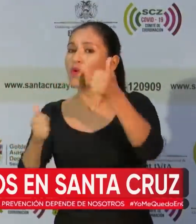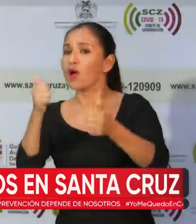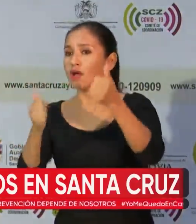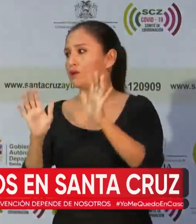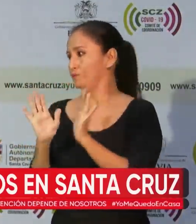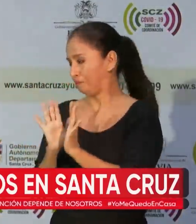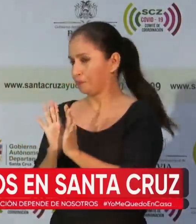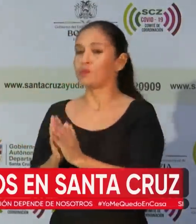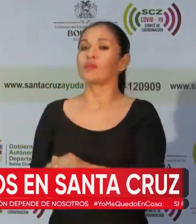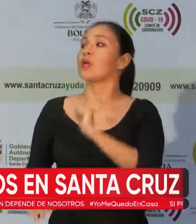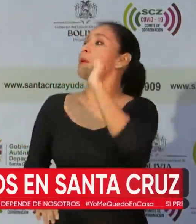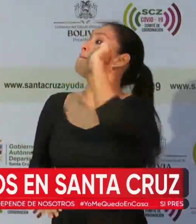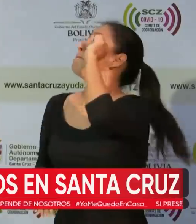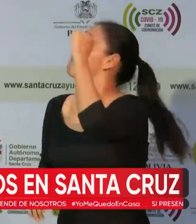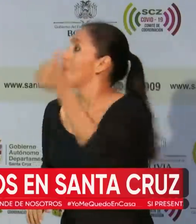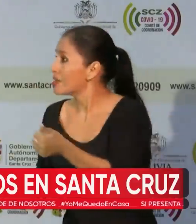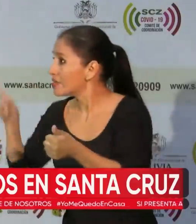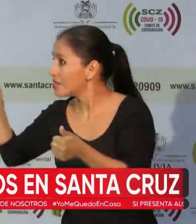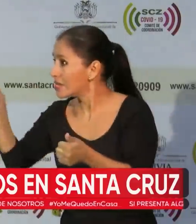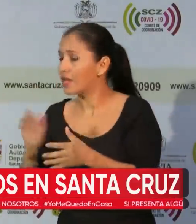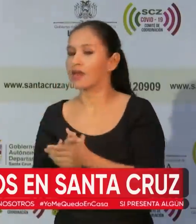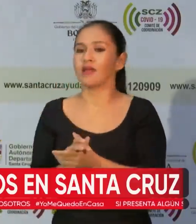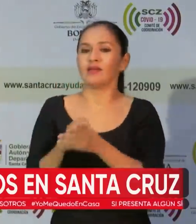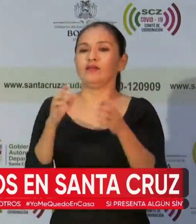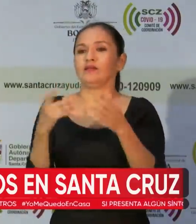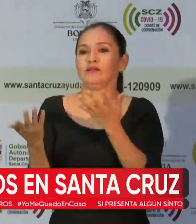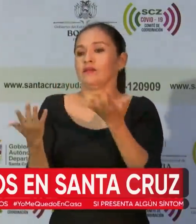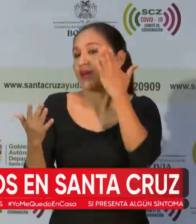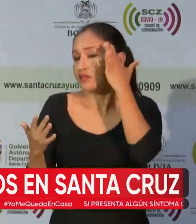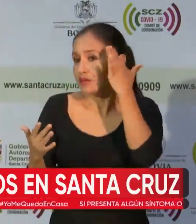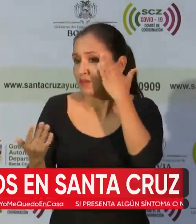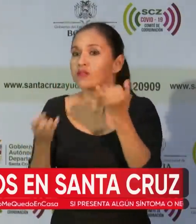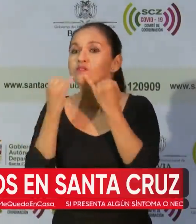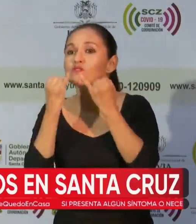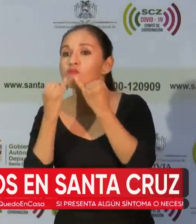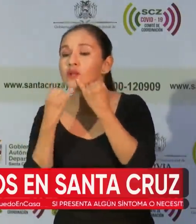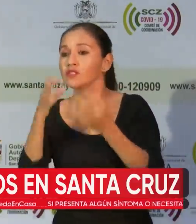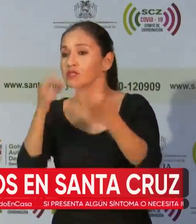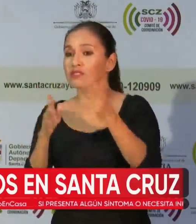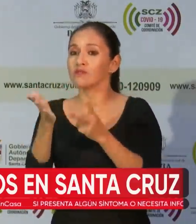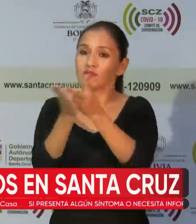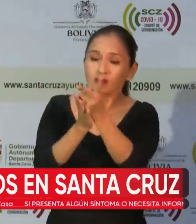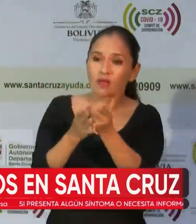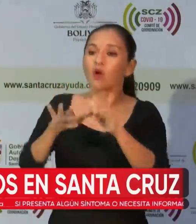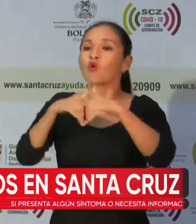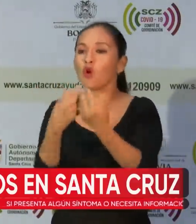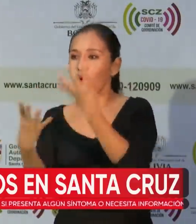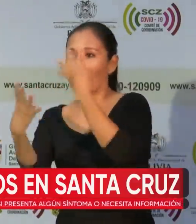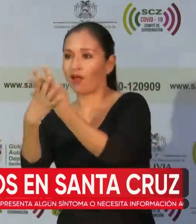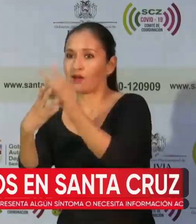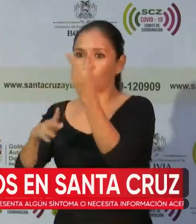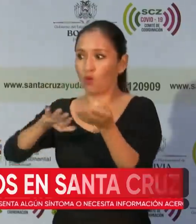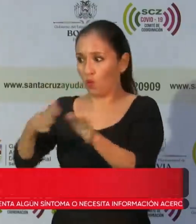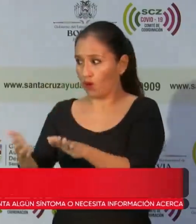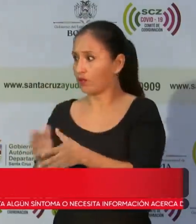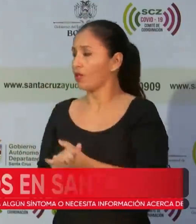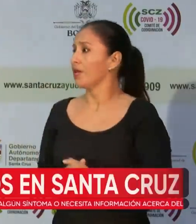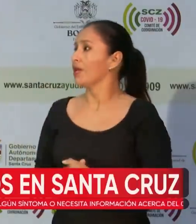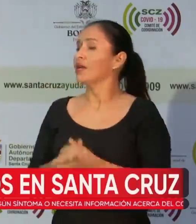Al respecto, el día de mañana se va a concluir aquella investigación para que se pueda dar la información debida con los datos